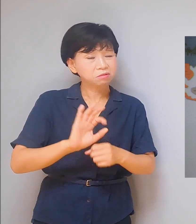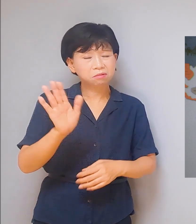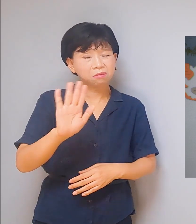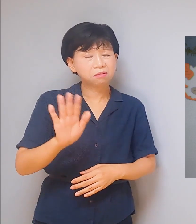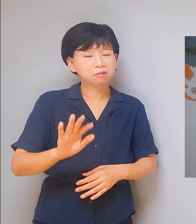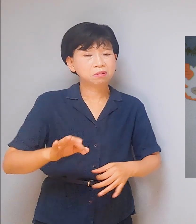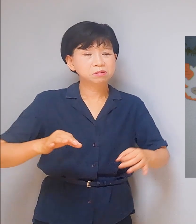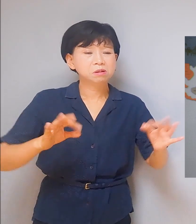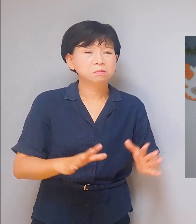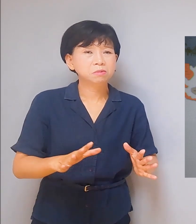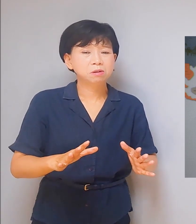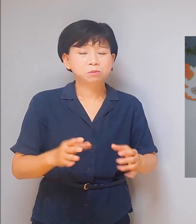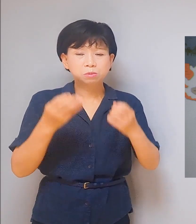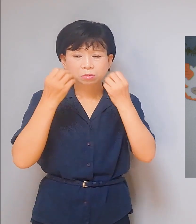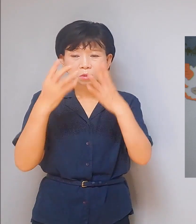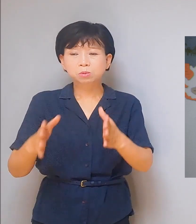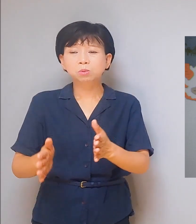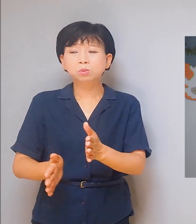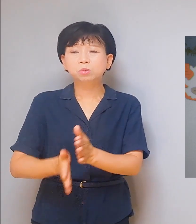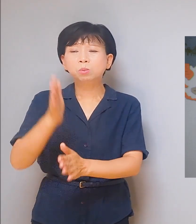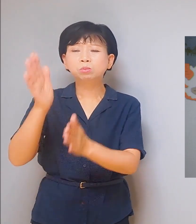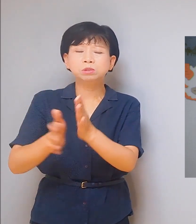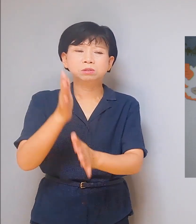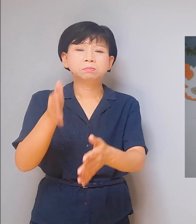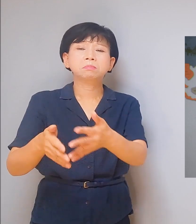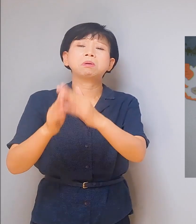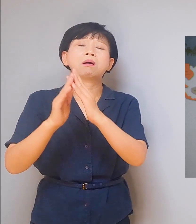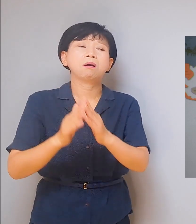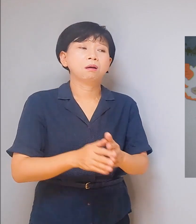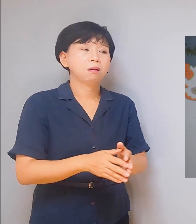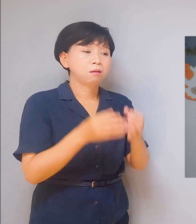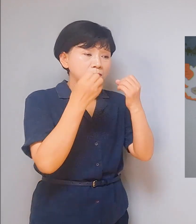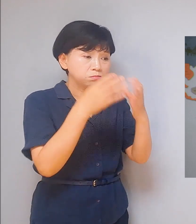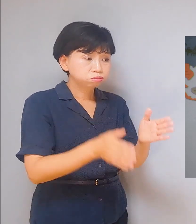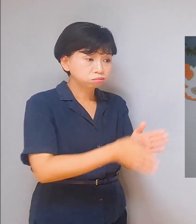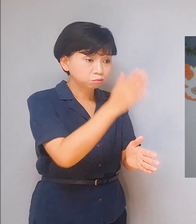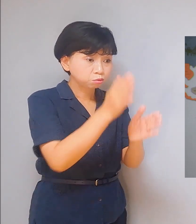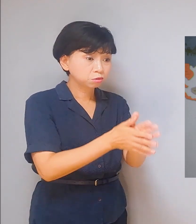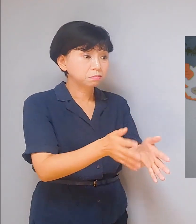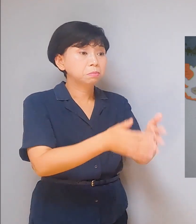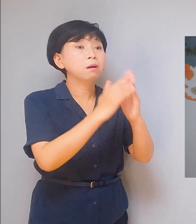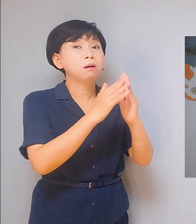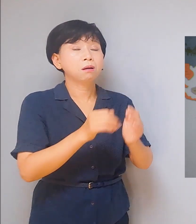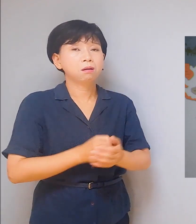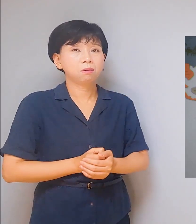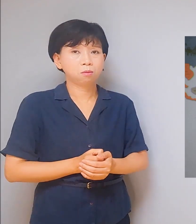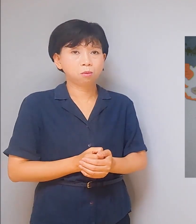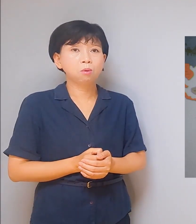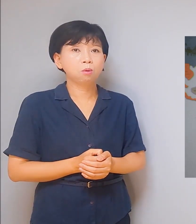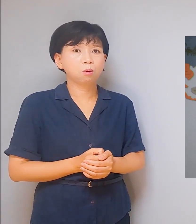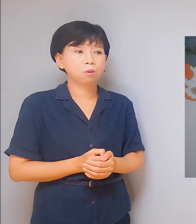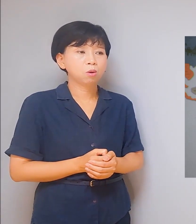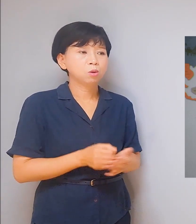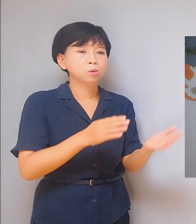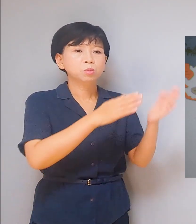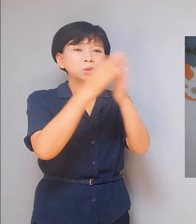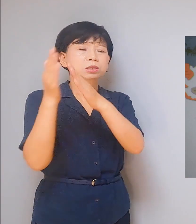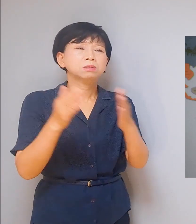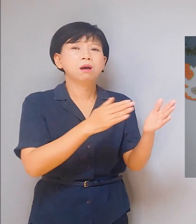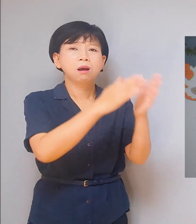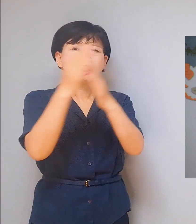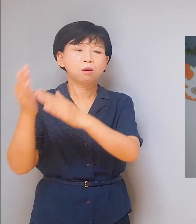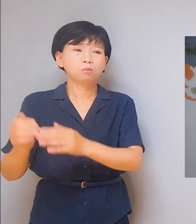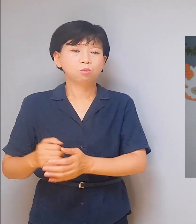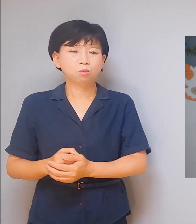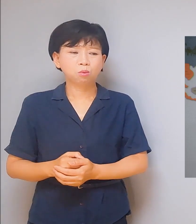안 돼서 이쪽에 새로운 도시가, 저쪽에 새로운 도시가 막 생기고 막 다들 막 이사하고 이전 도시를 조금 이렇게